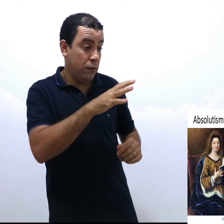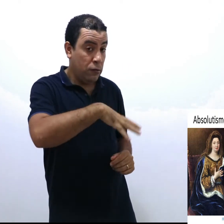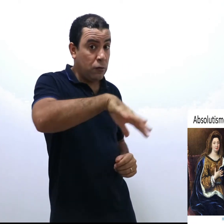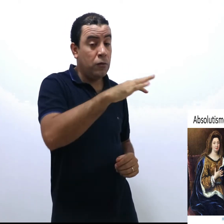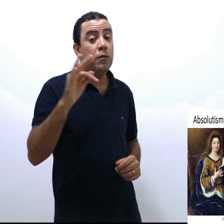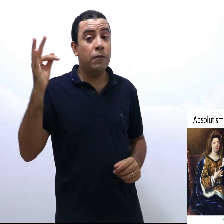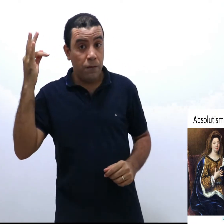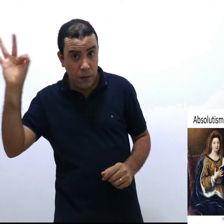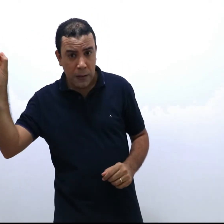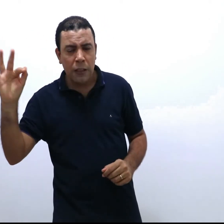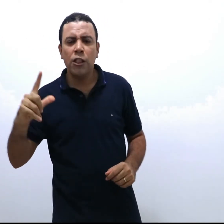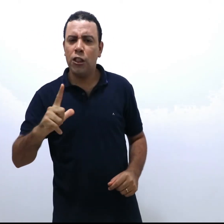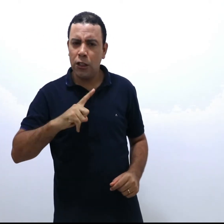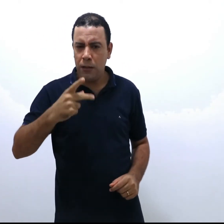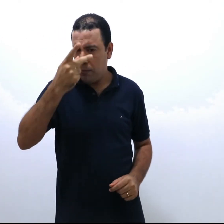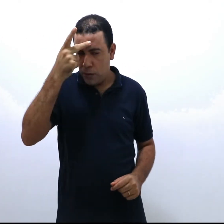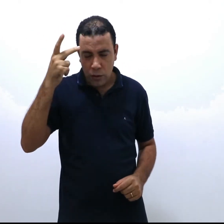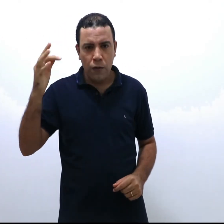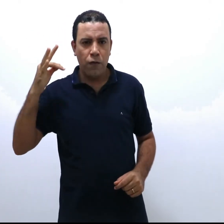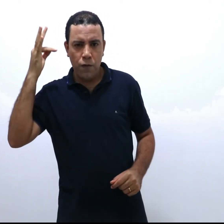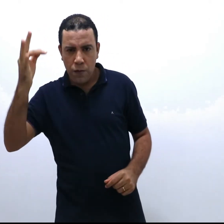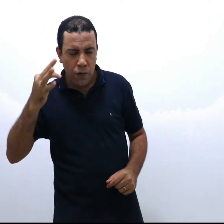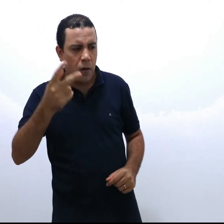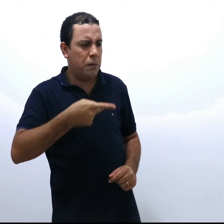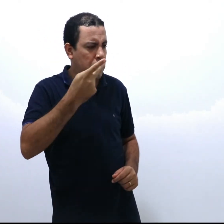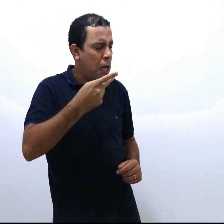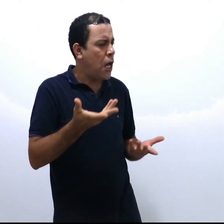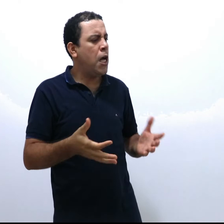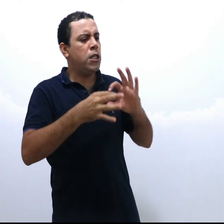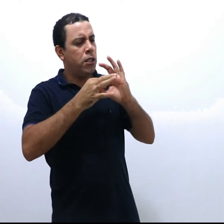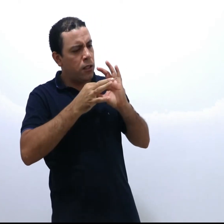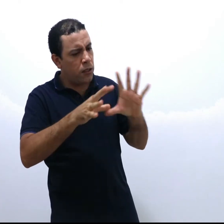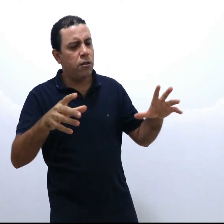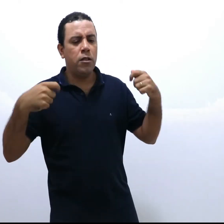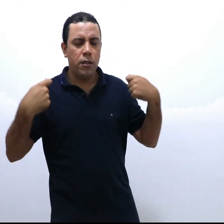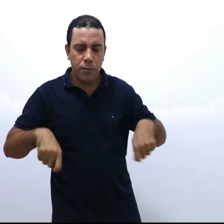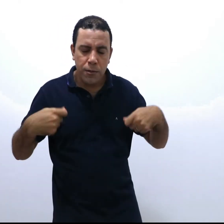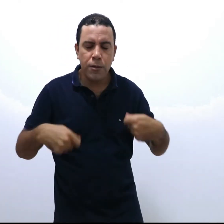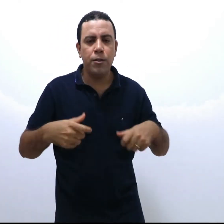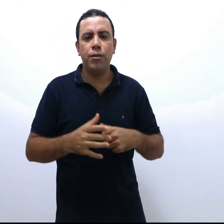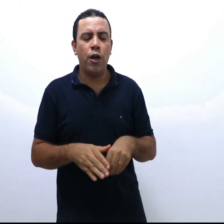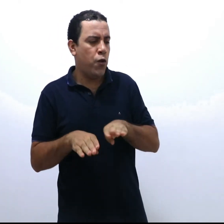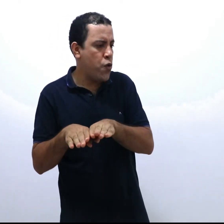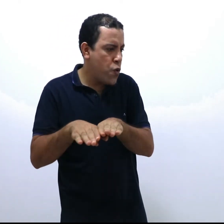monárquico. Por exemplo, lá na França havia filósofos incentivando a ter a liberdade, a